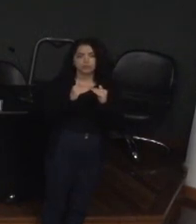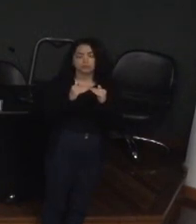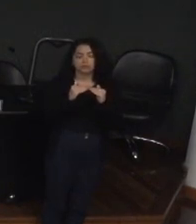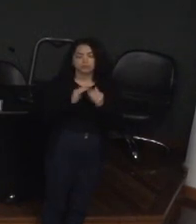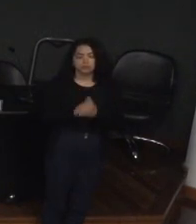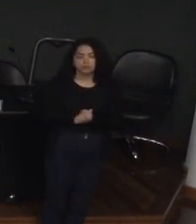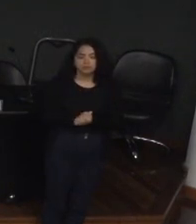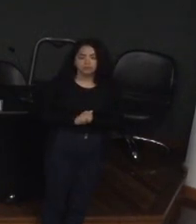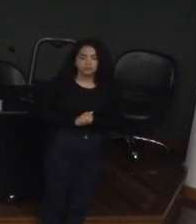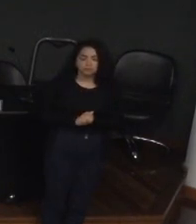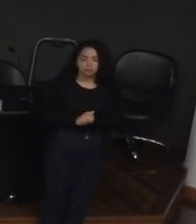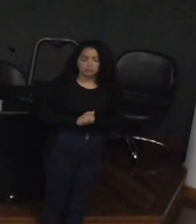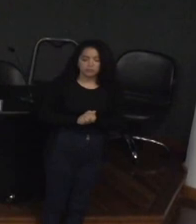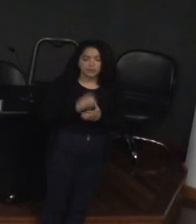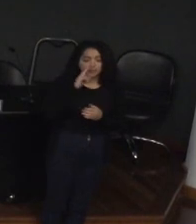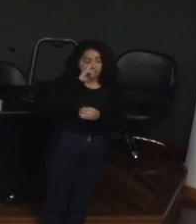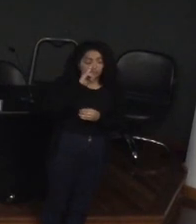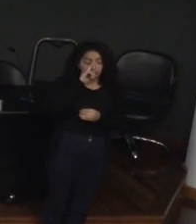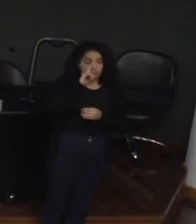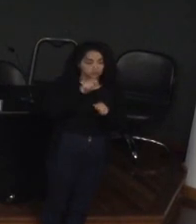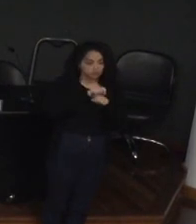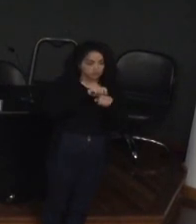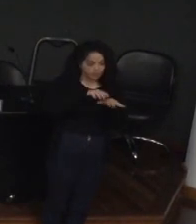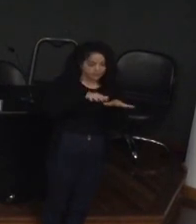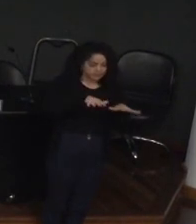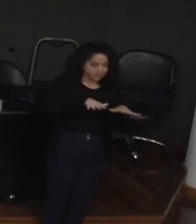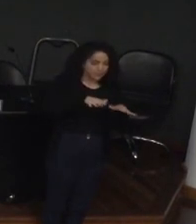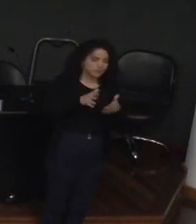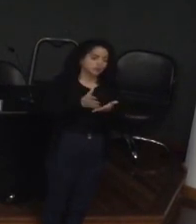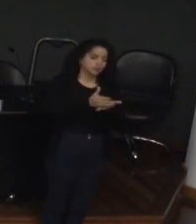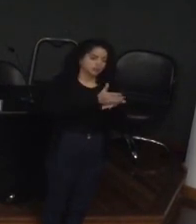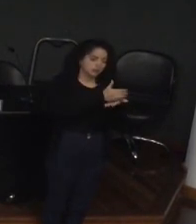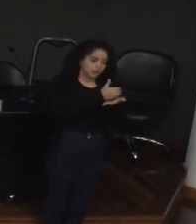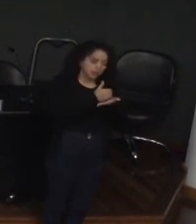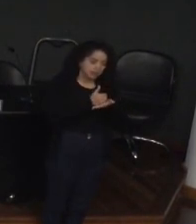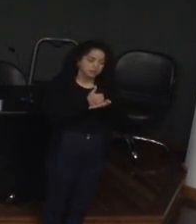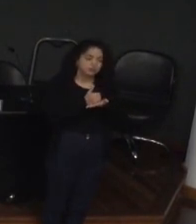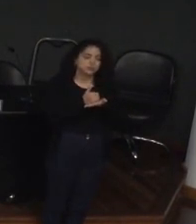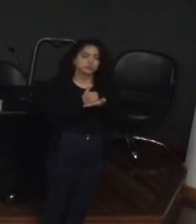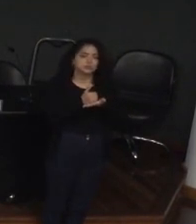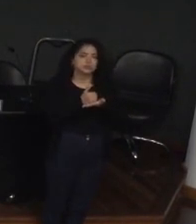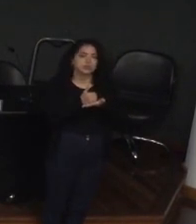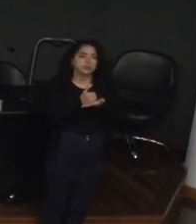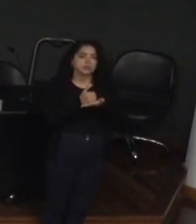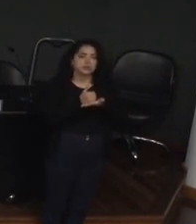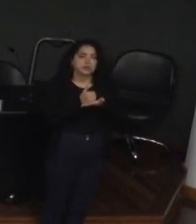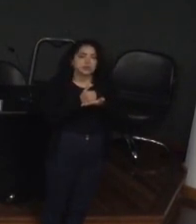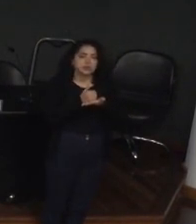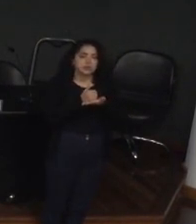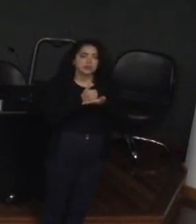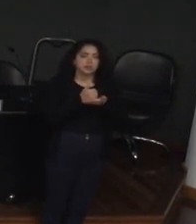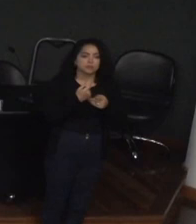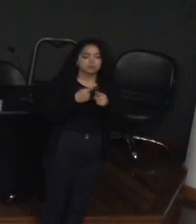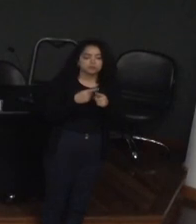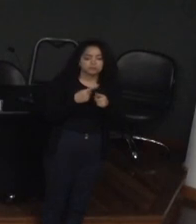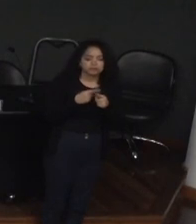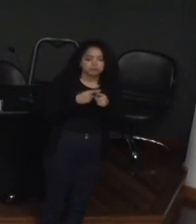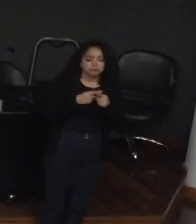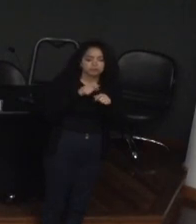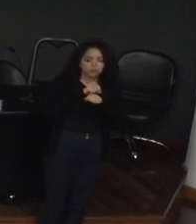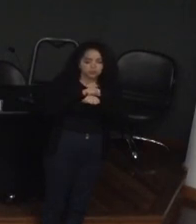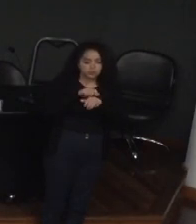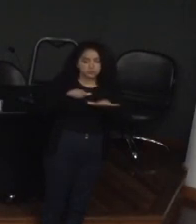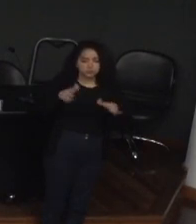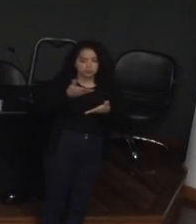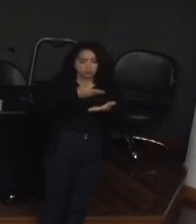Evento de risco é o vazamento de dados, enfim, né, para uso indevido. A causa seria o